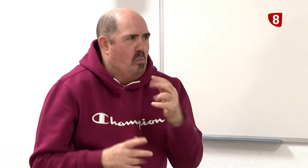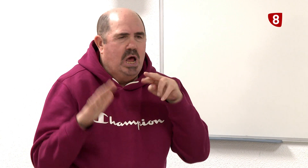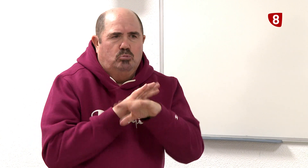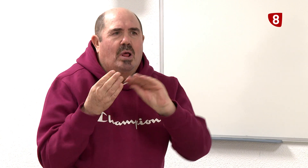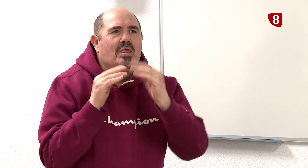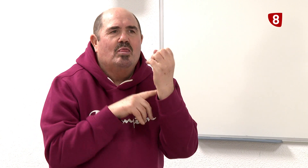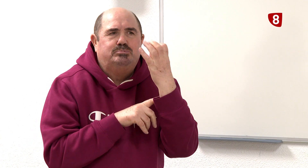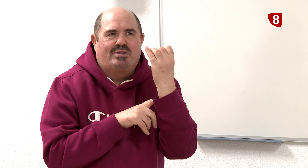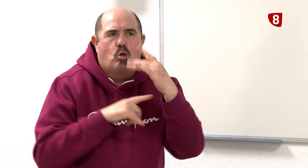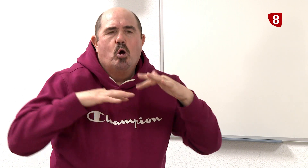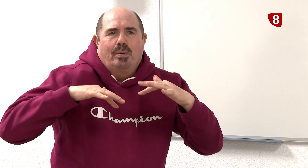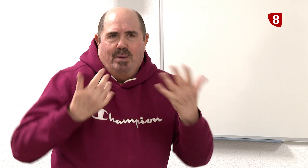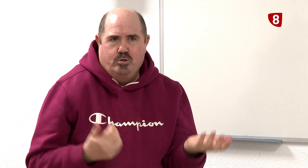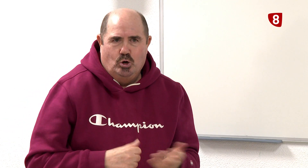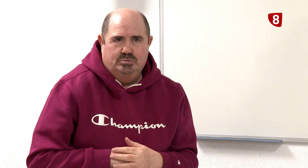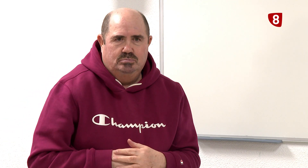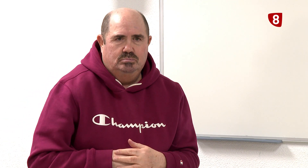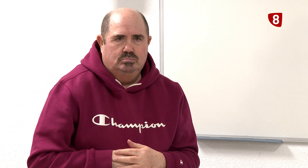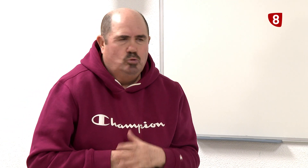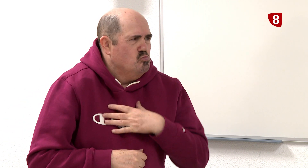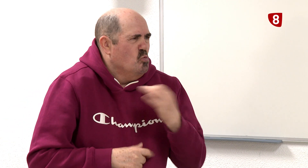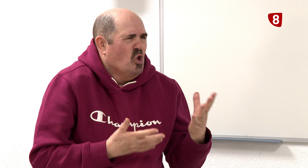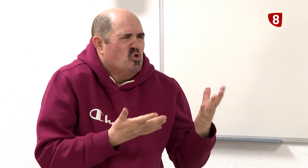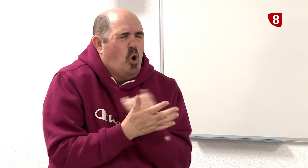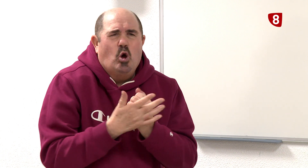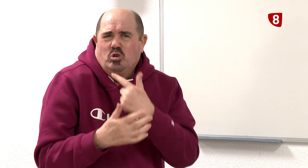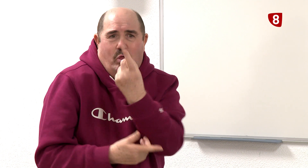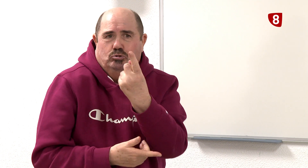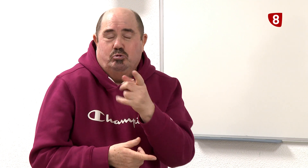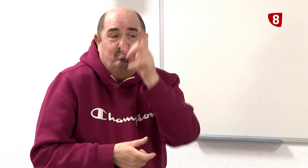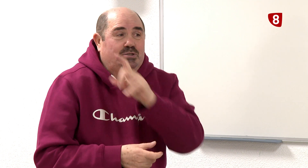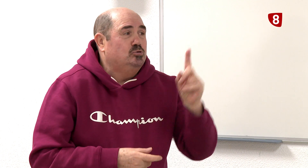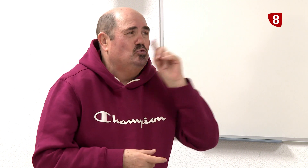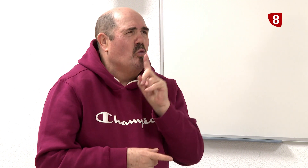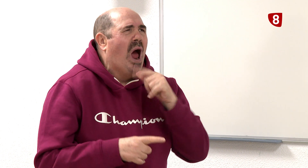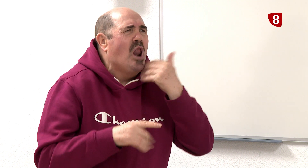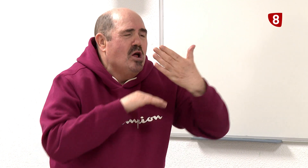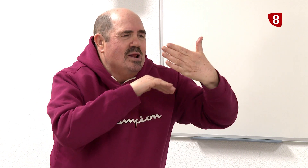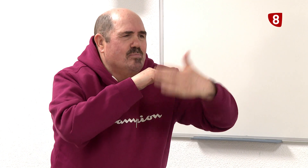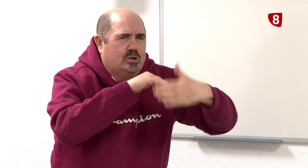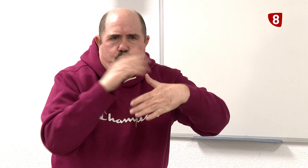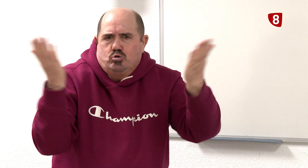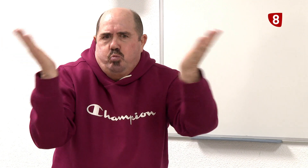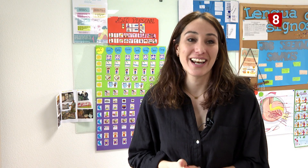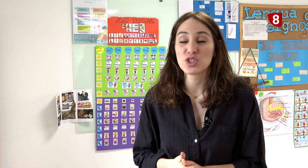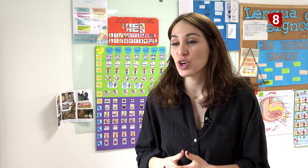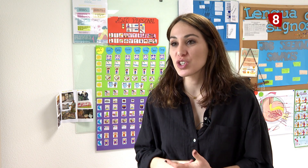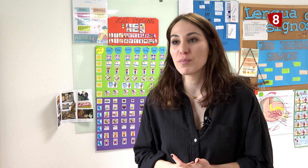vida diaria que para nosotros es muy importante, pero nosotros con una adaptación pues lo tenemos solventado. Que los sordos siempre